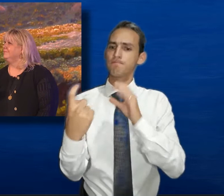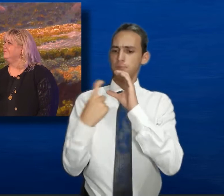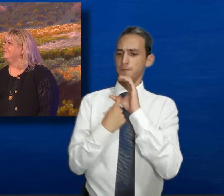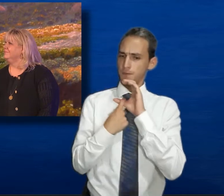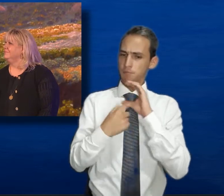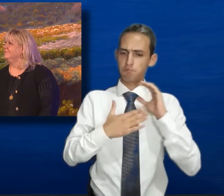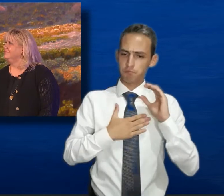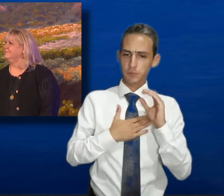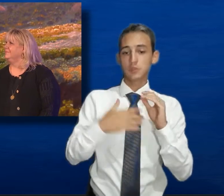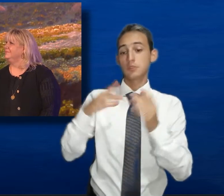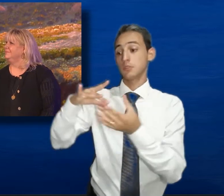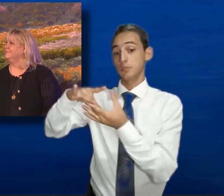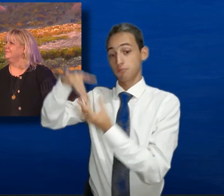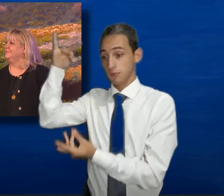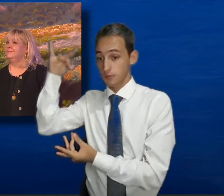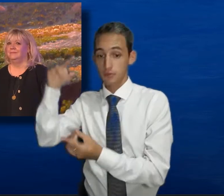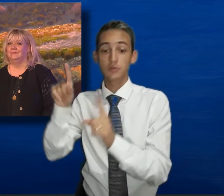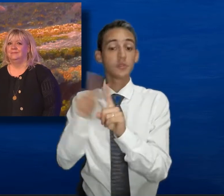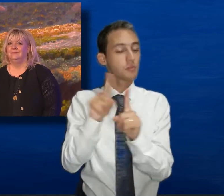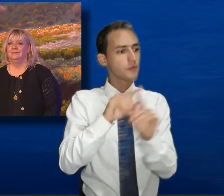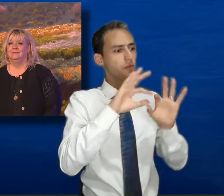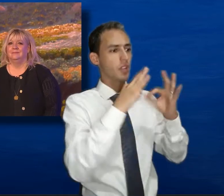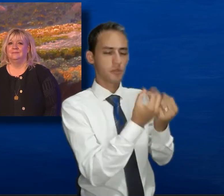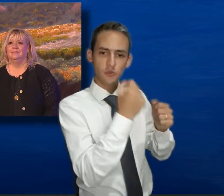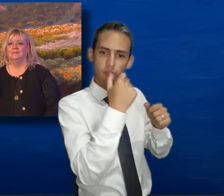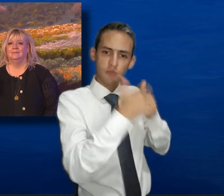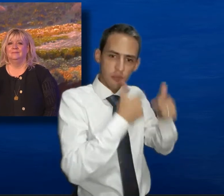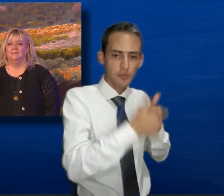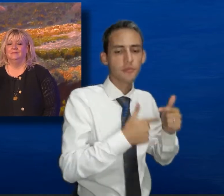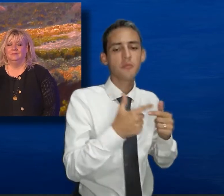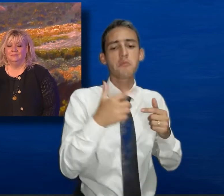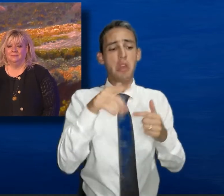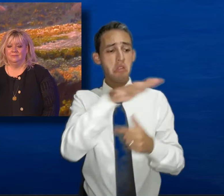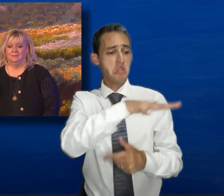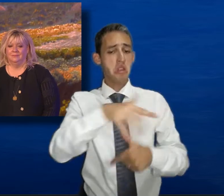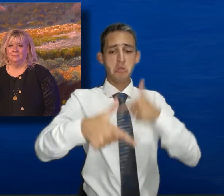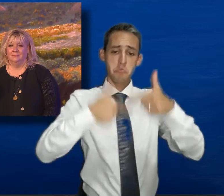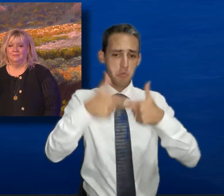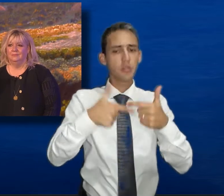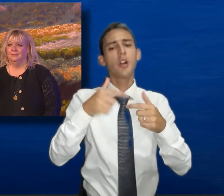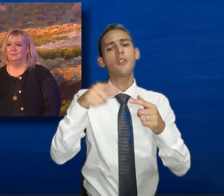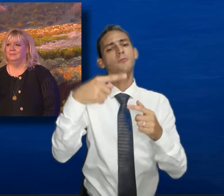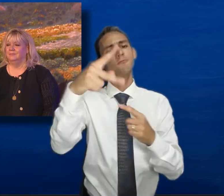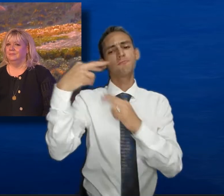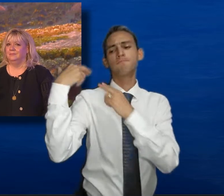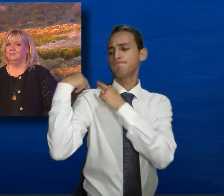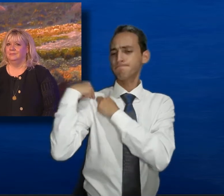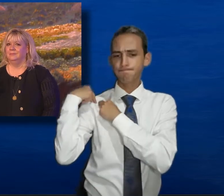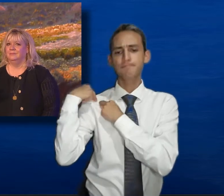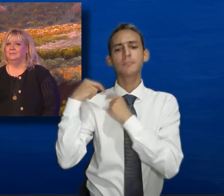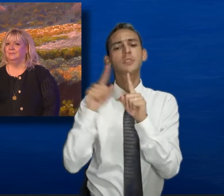à autossuficiência, tanto temporal quanto espiritual. Em seu ambiente de trabalho, vocês